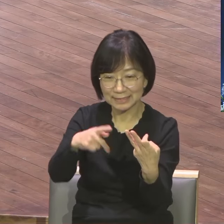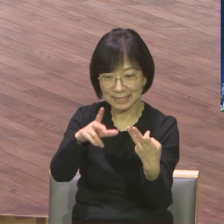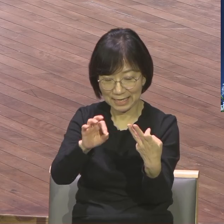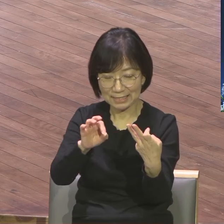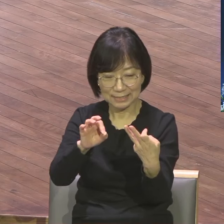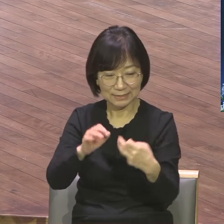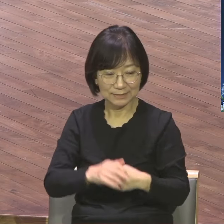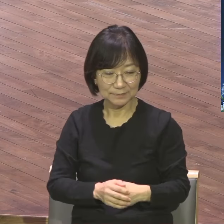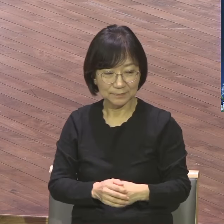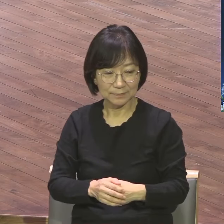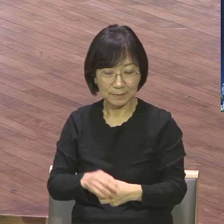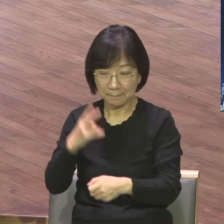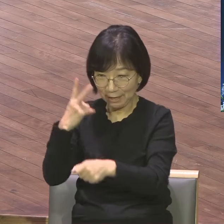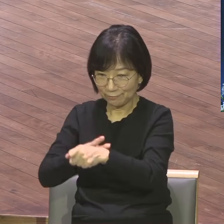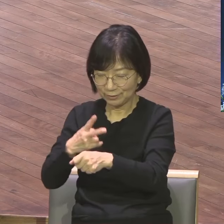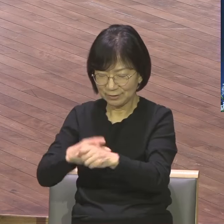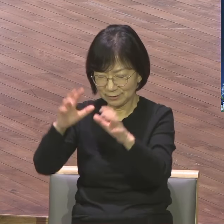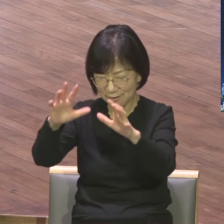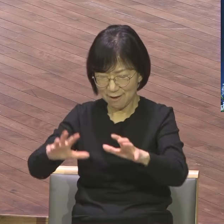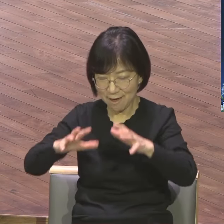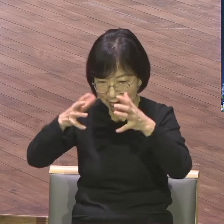세계 선교를 시작합니다.